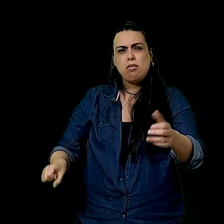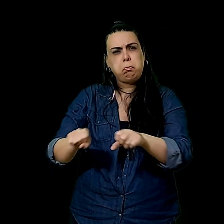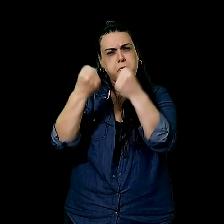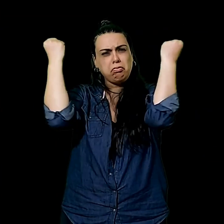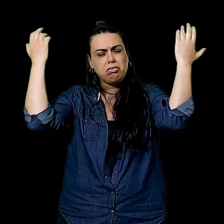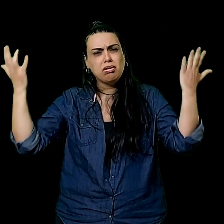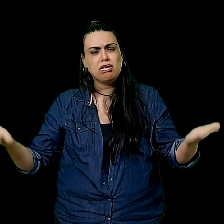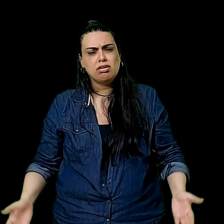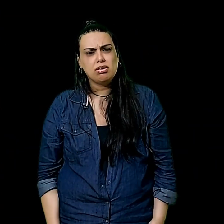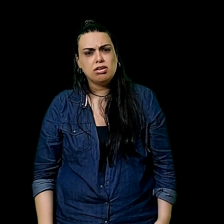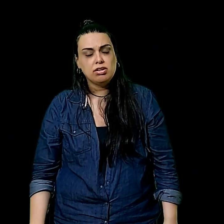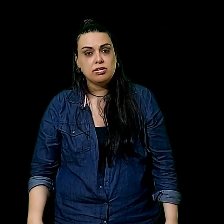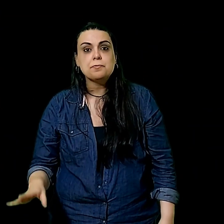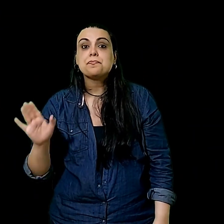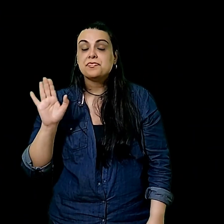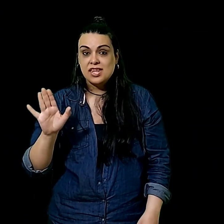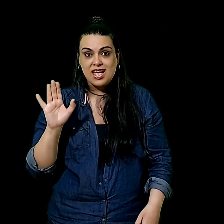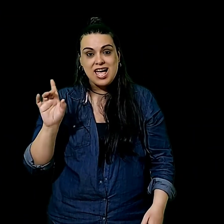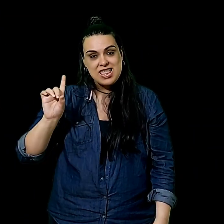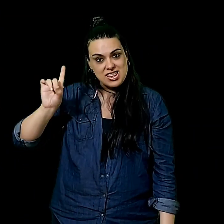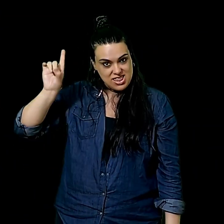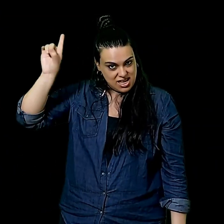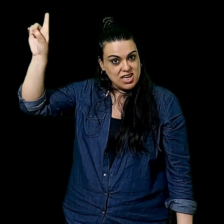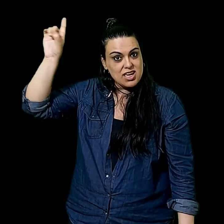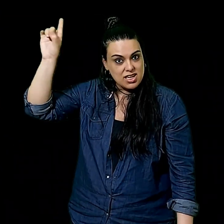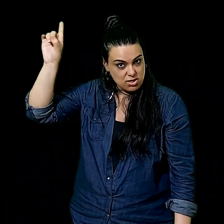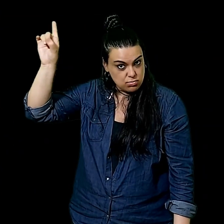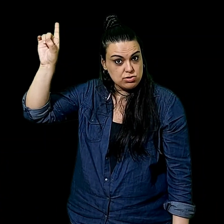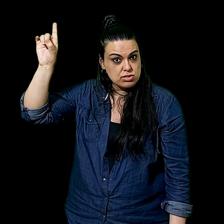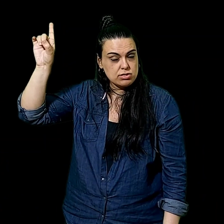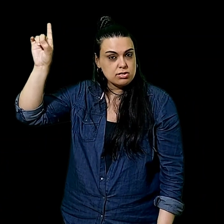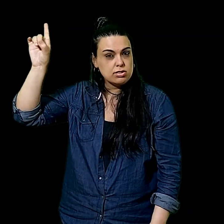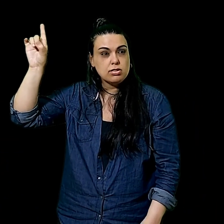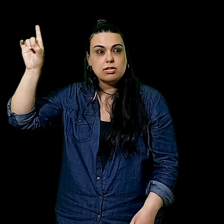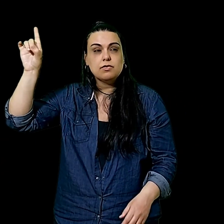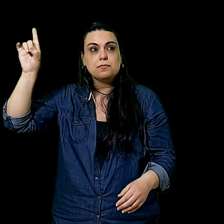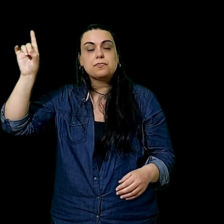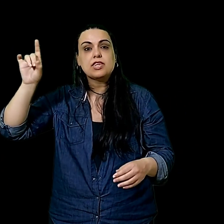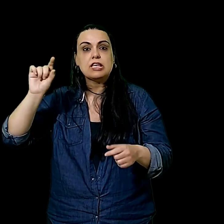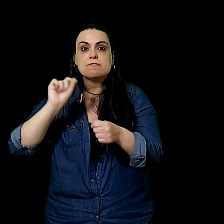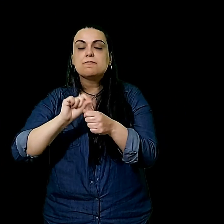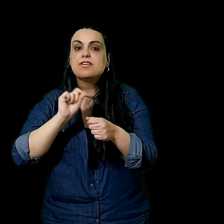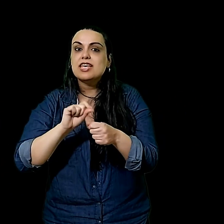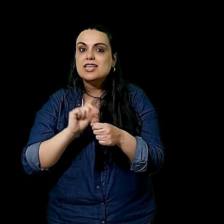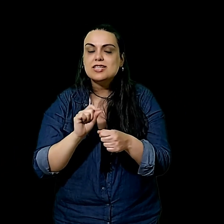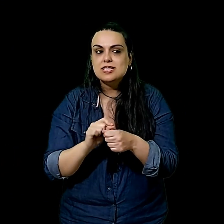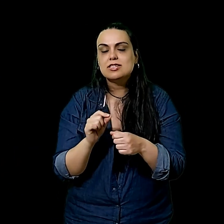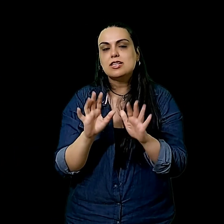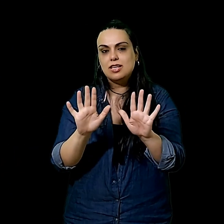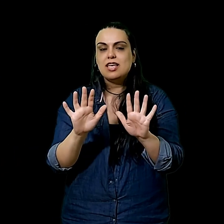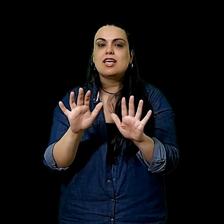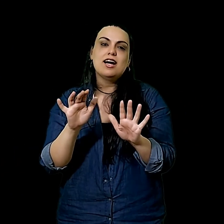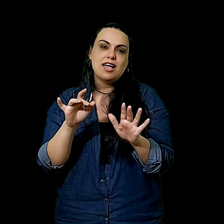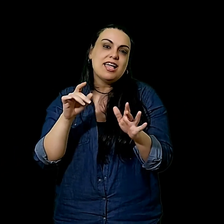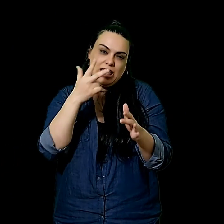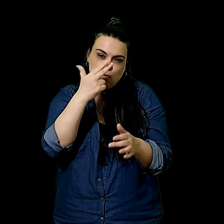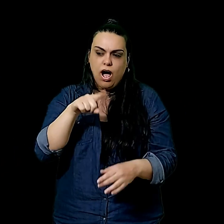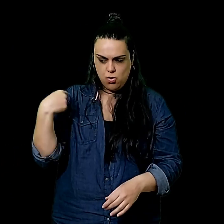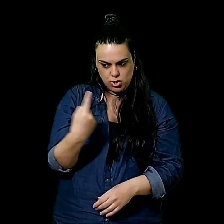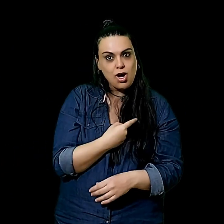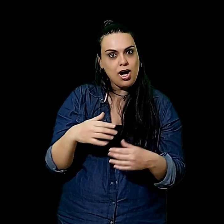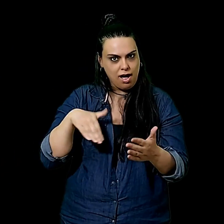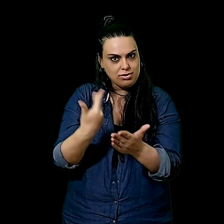A palavra do Senhor deixou muito claro, o Senhor fez algo com Jeremias e é isso que ele faz